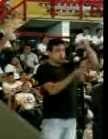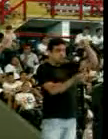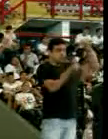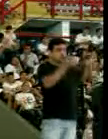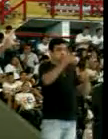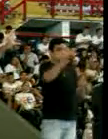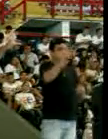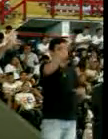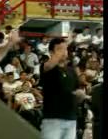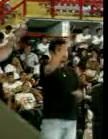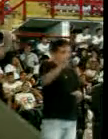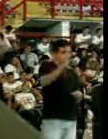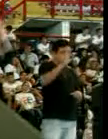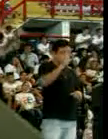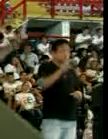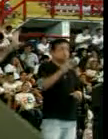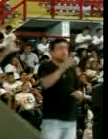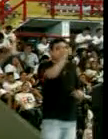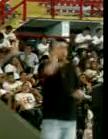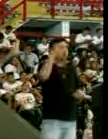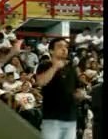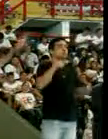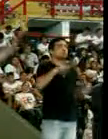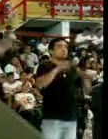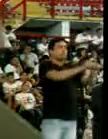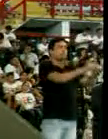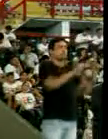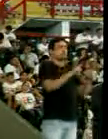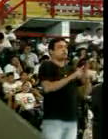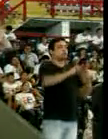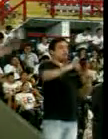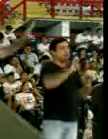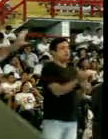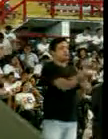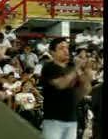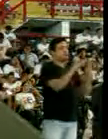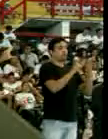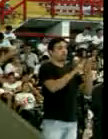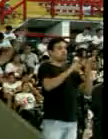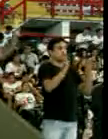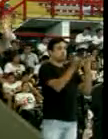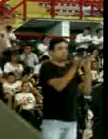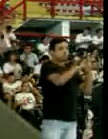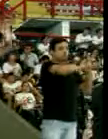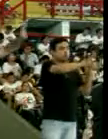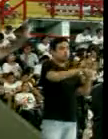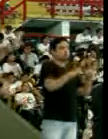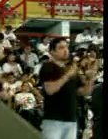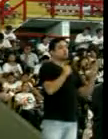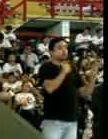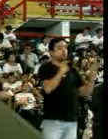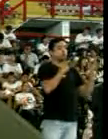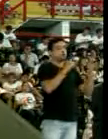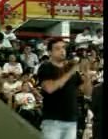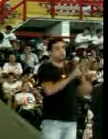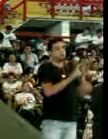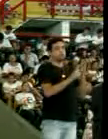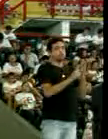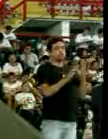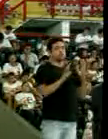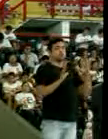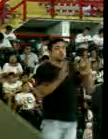apenas 12%, ninguém pode tocar, ninguém pode devastar, ninguém pode